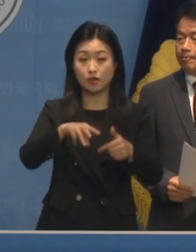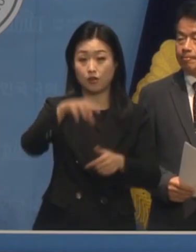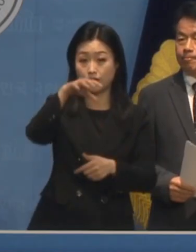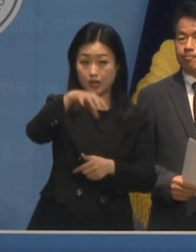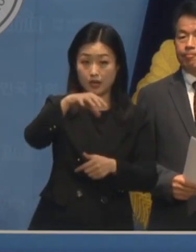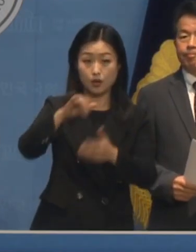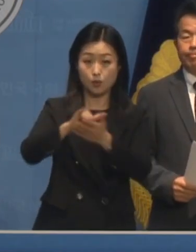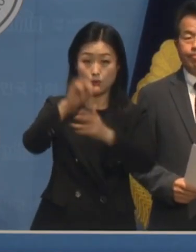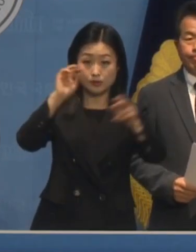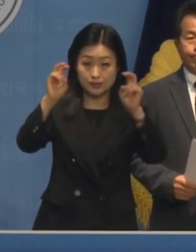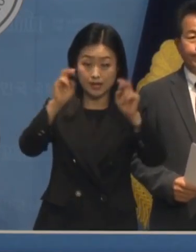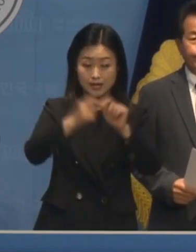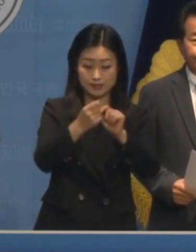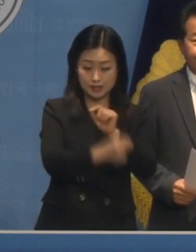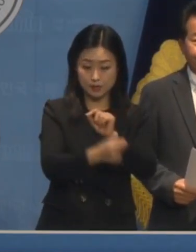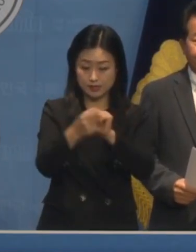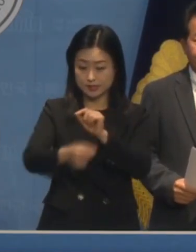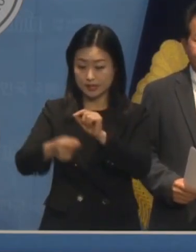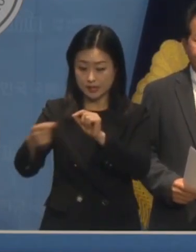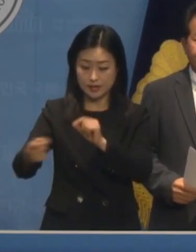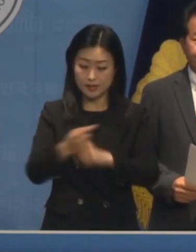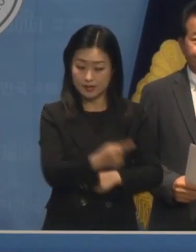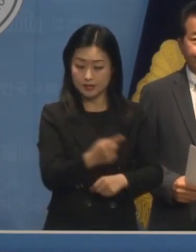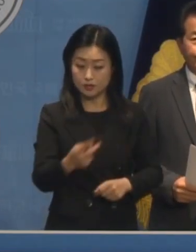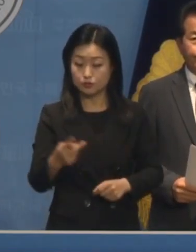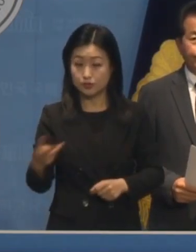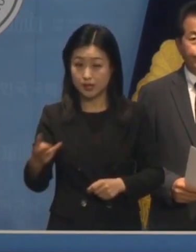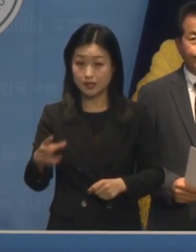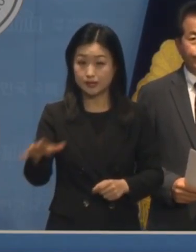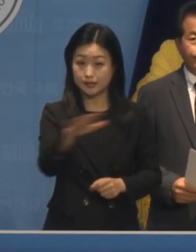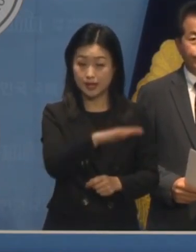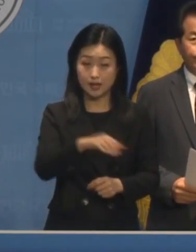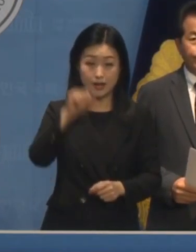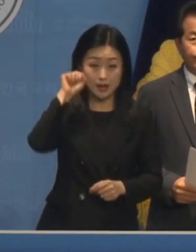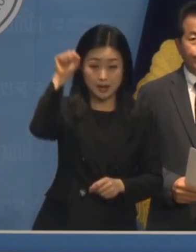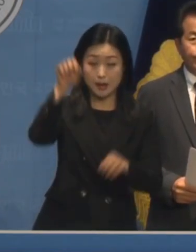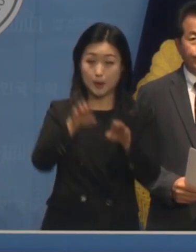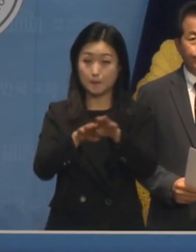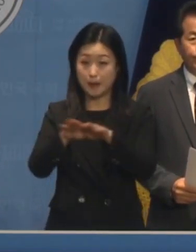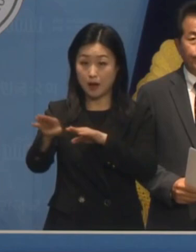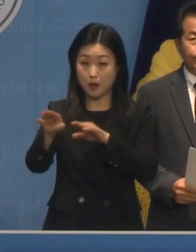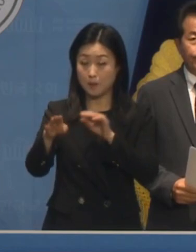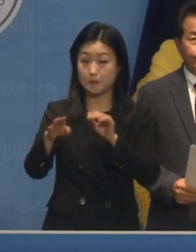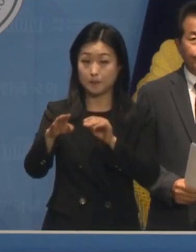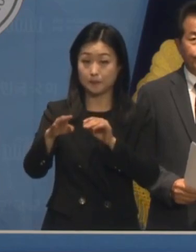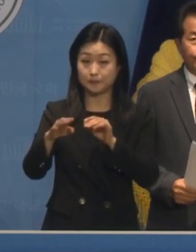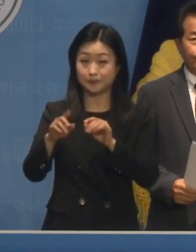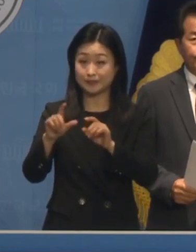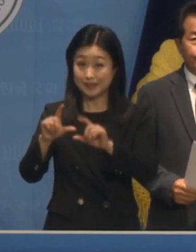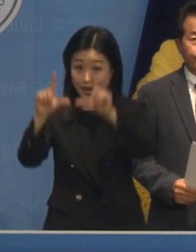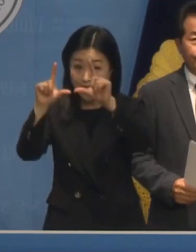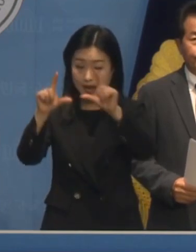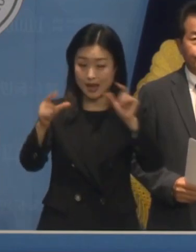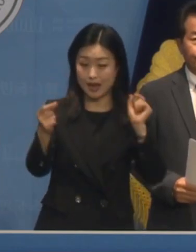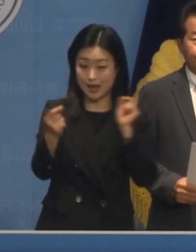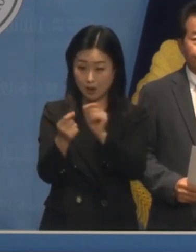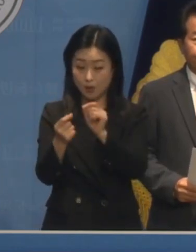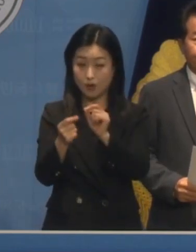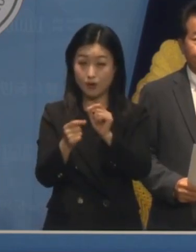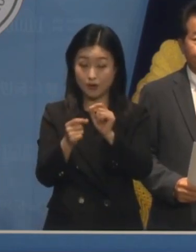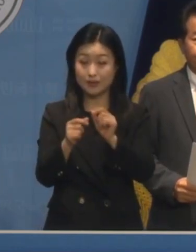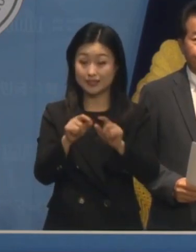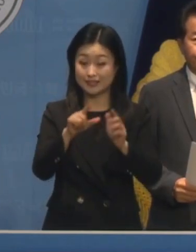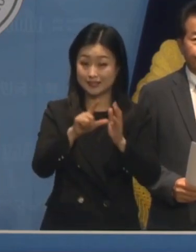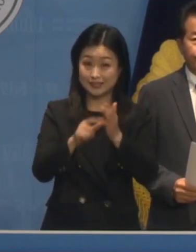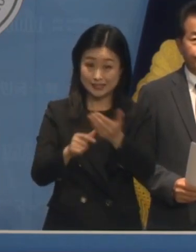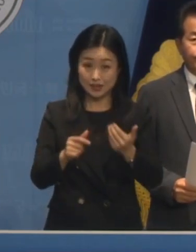계 자회사는 인정 공화 지역지부 전면파업을 이틀 앞둔 지난 9월 11일 4단계 필요 인력에 대해